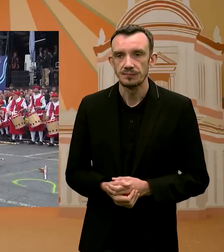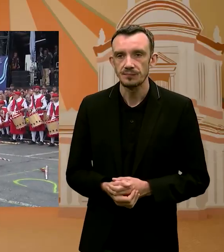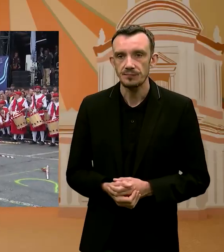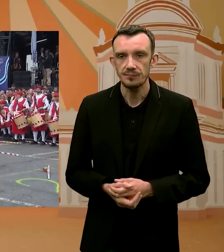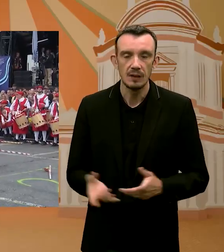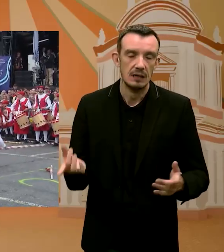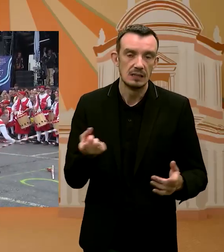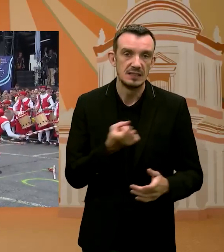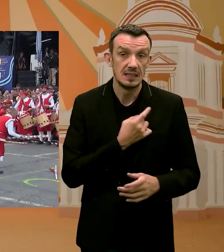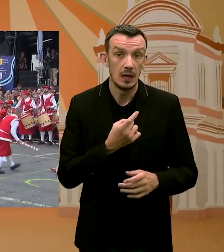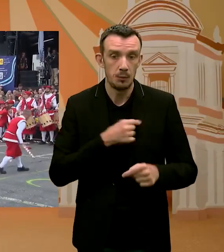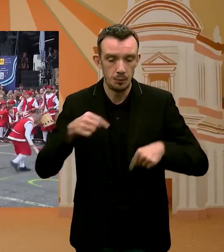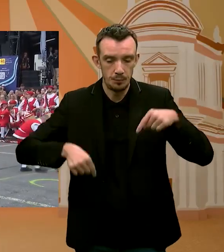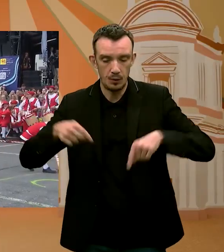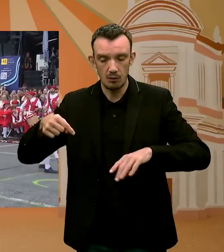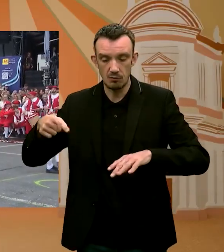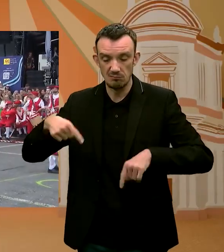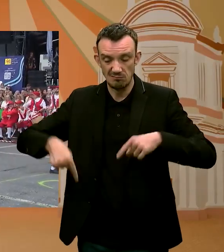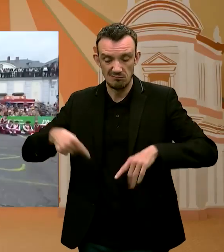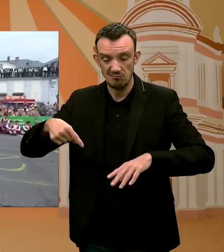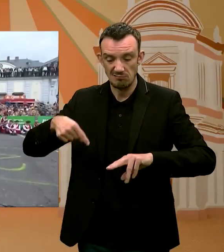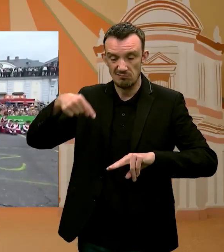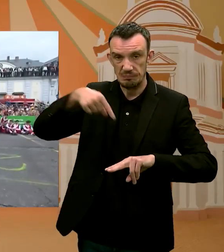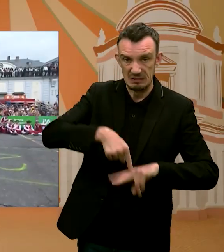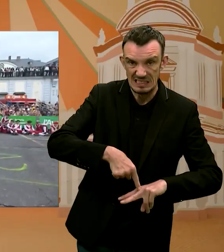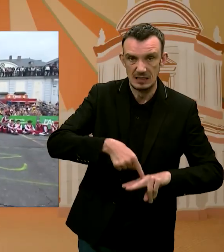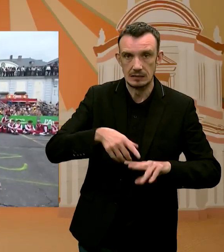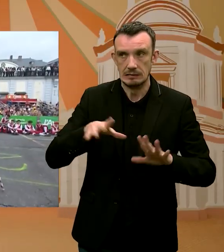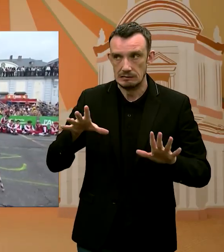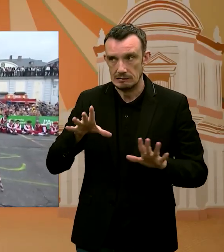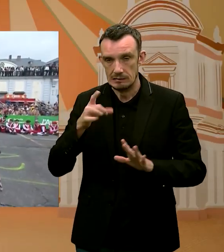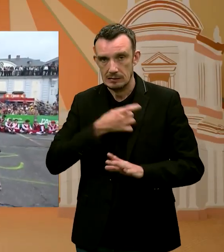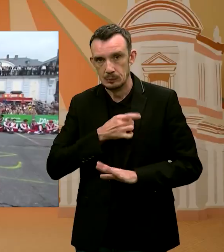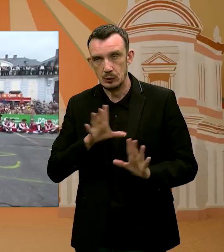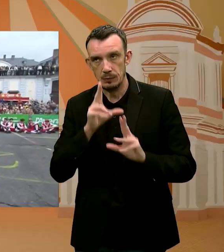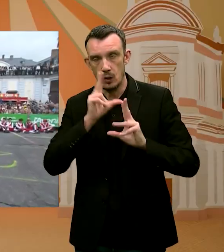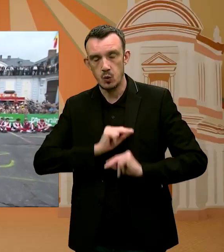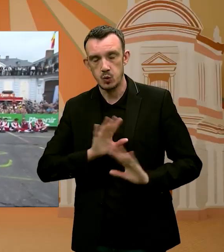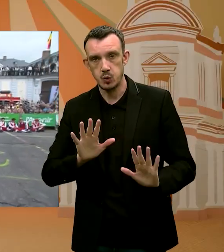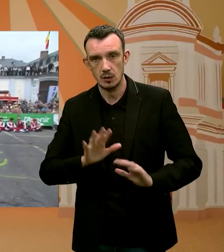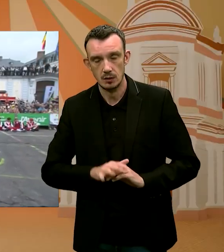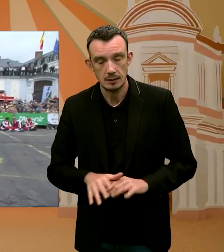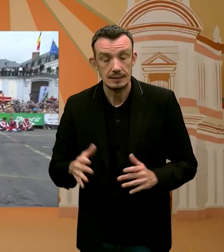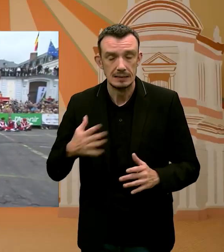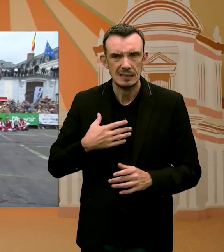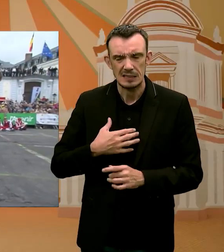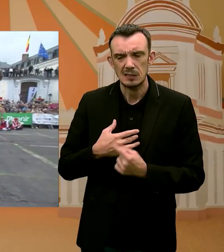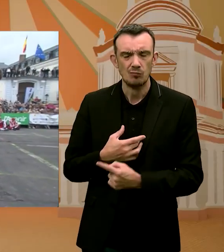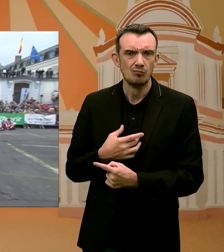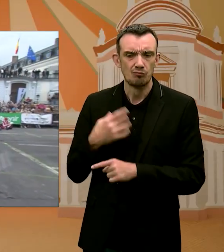marche dessus, mais heureusement il a réussi à l'éviter parce que là ça aurait pu vraiment mal. C'est un échasseur qu'on retrouve régulièrement dans le quatuor final. Alors il n'a